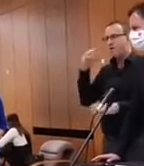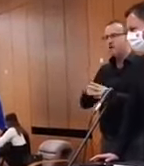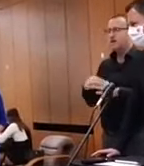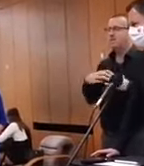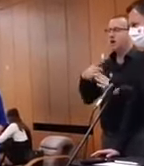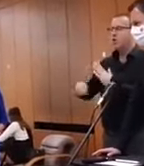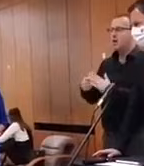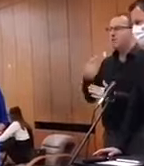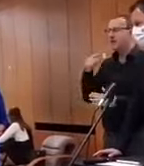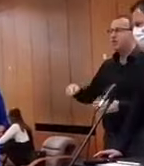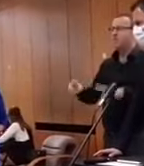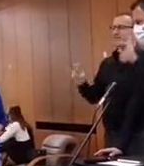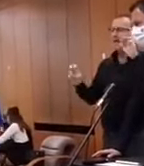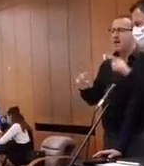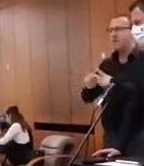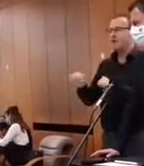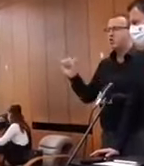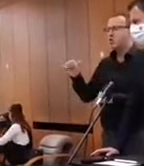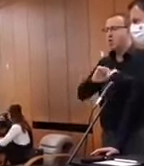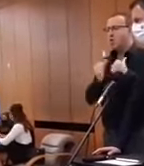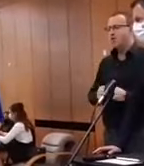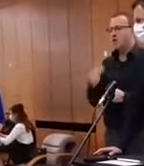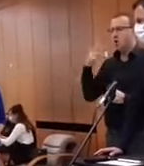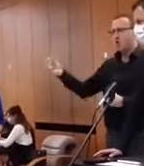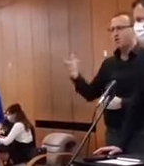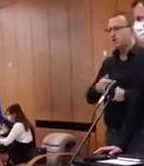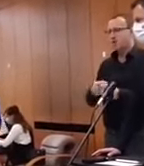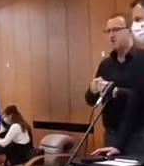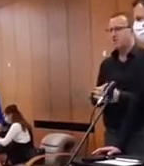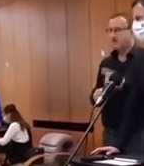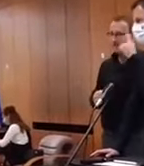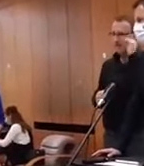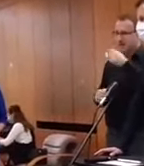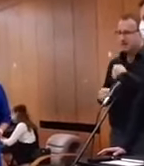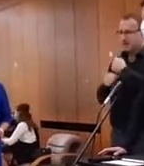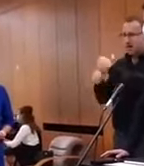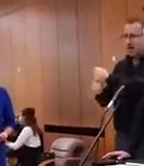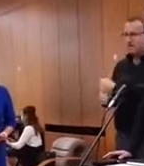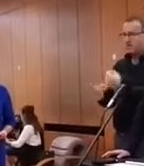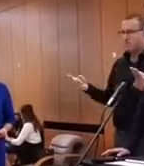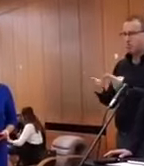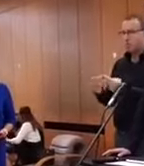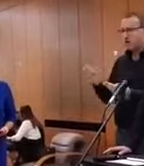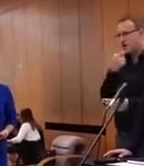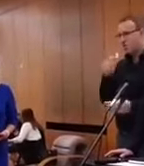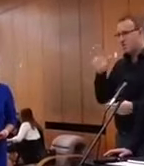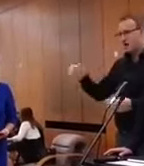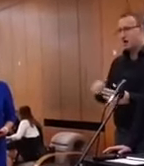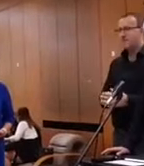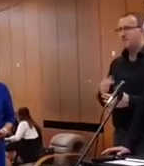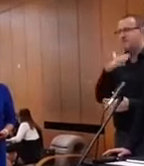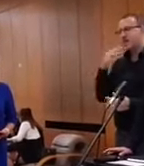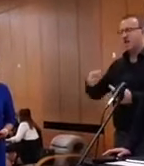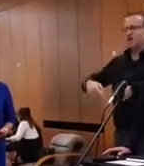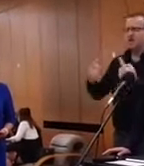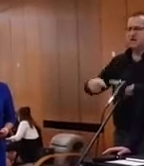Že je to pre ňa téma, pri ktorú je ochotný opustiť koalíciu. Vieme ale zároveň, že ten návrh v tej podobe, ako je, má v podstate množstvo kritikov